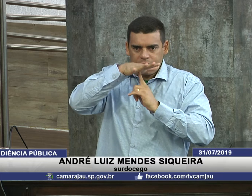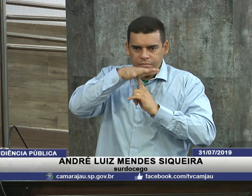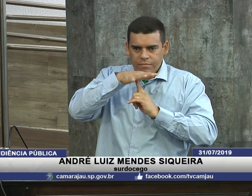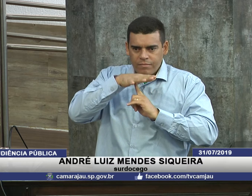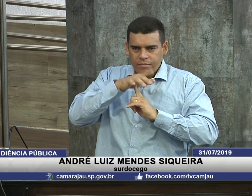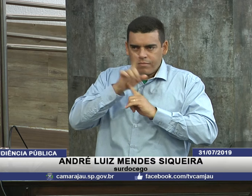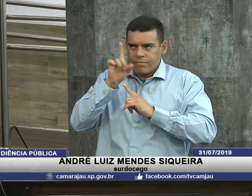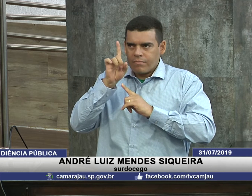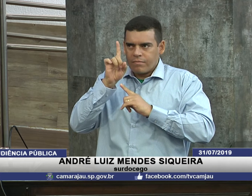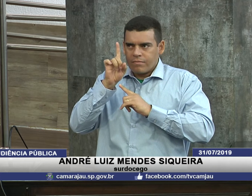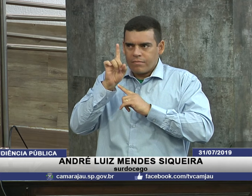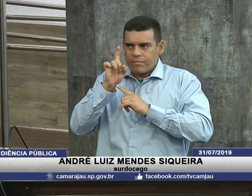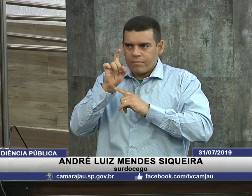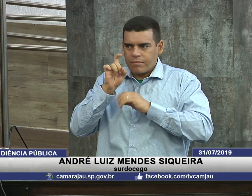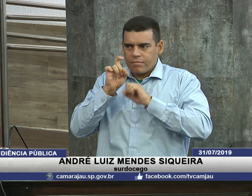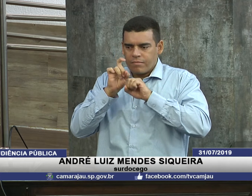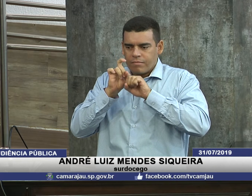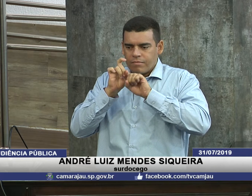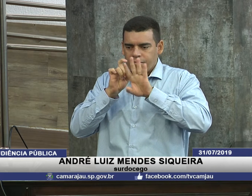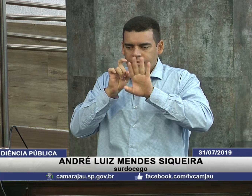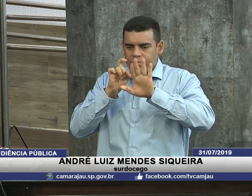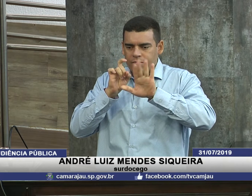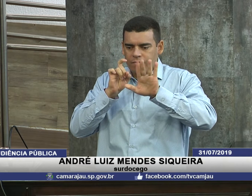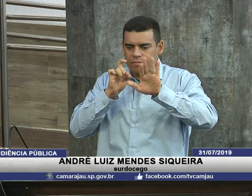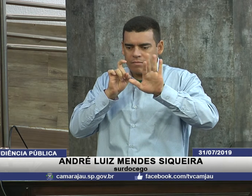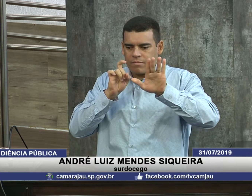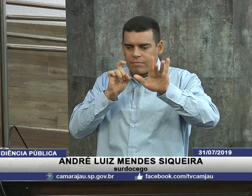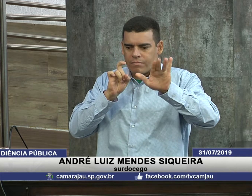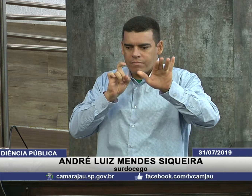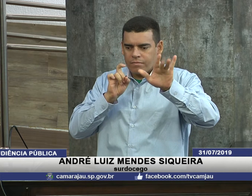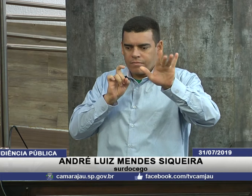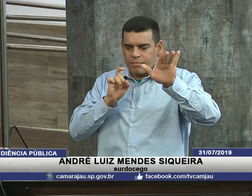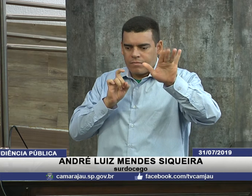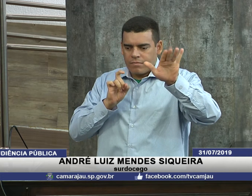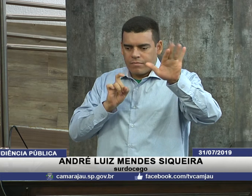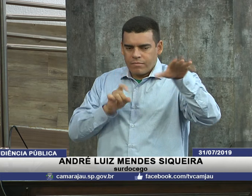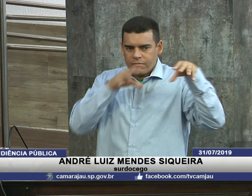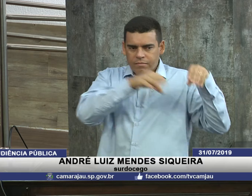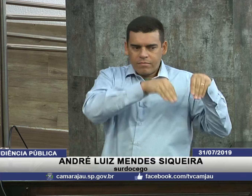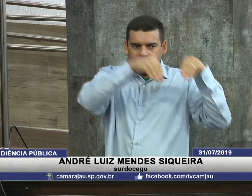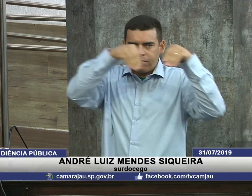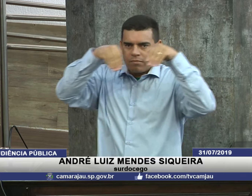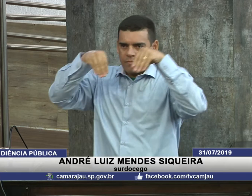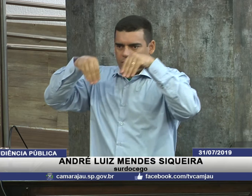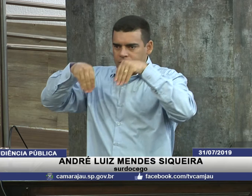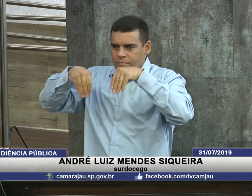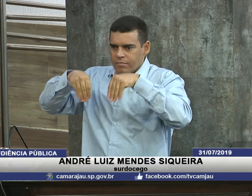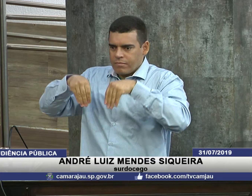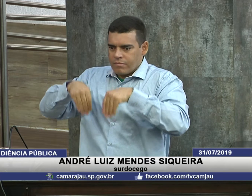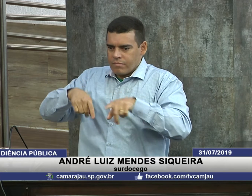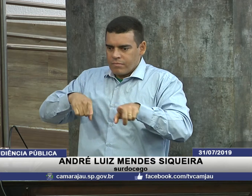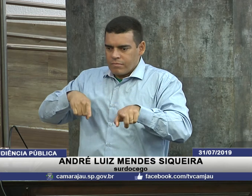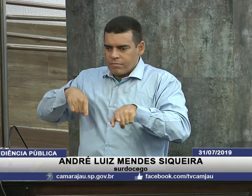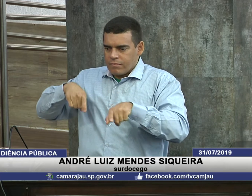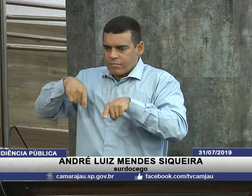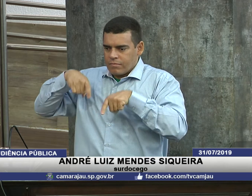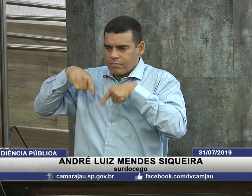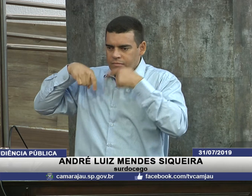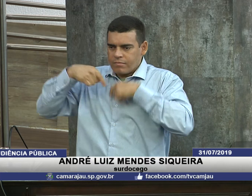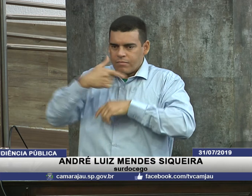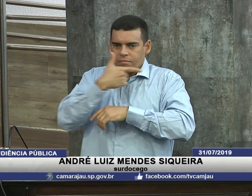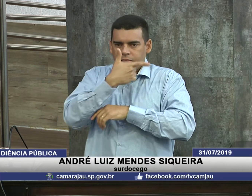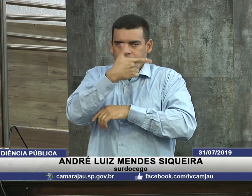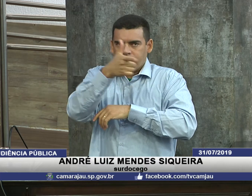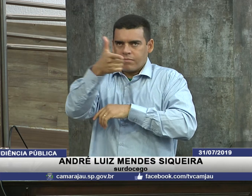uma informação da minha família. E assim, era muito difícil esse processo de ir para a escola, voltar para casa.